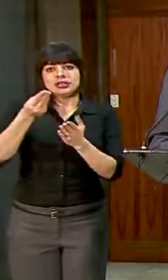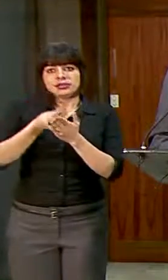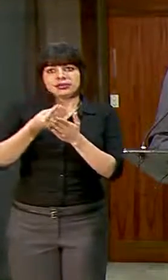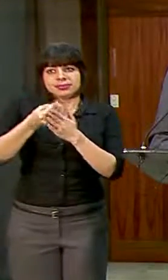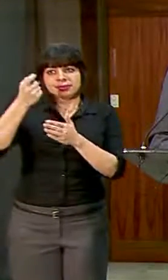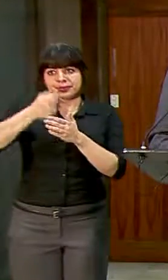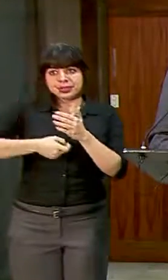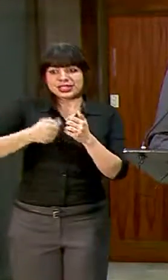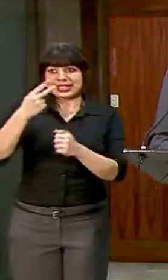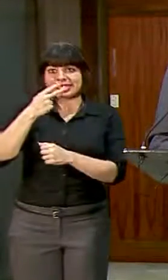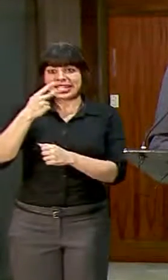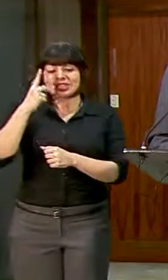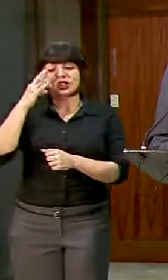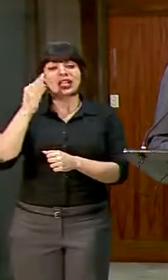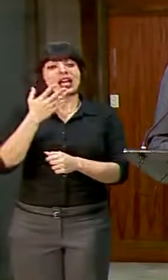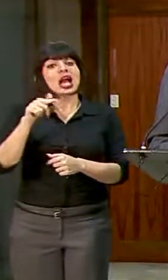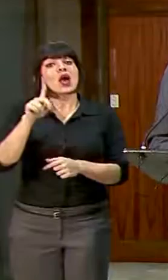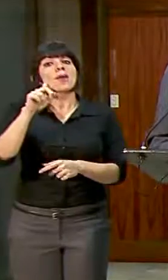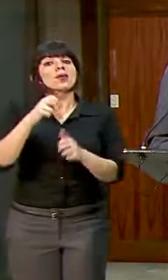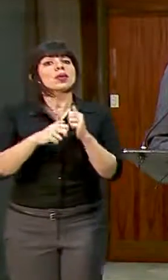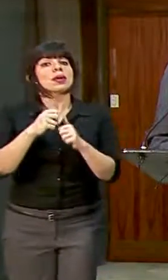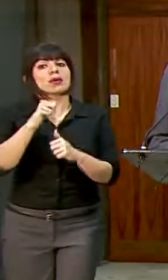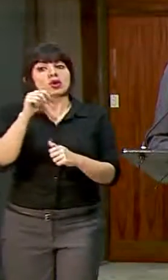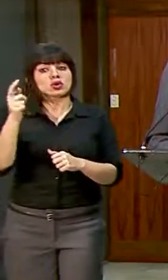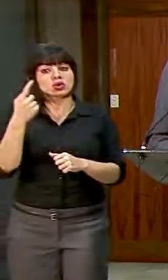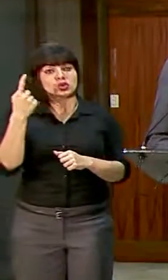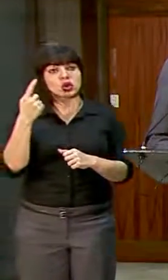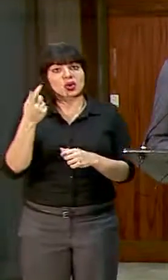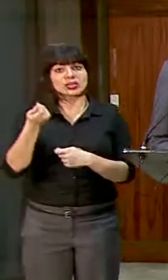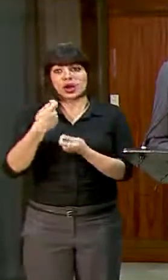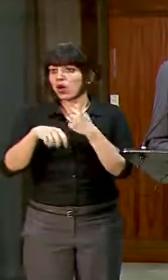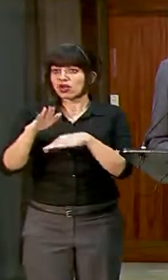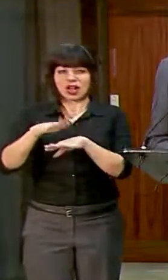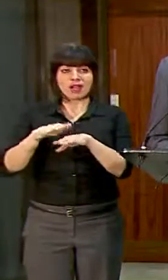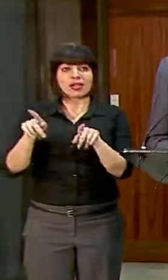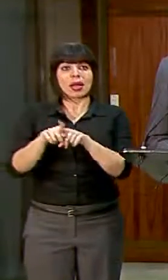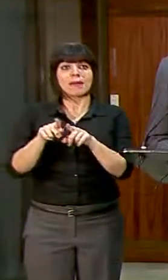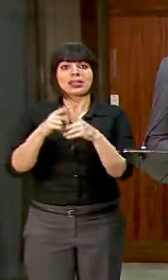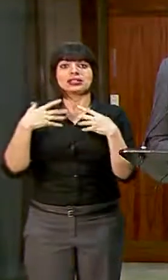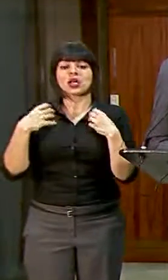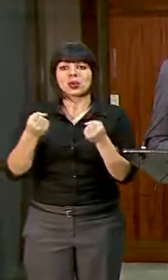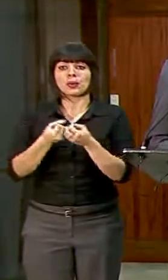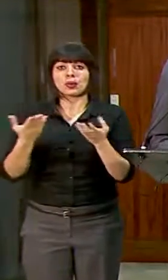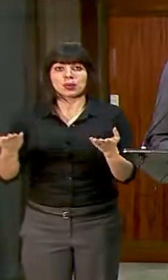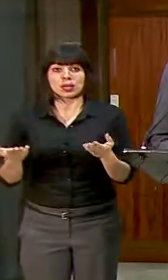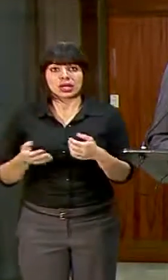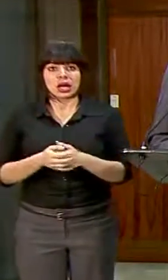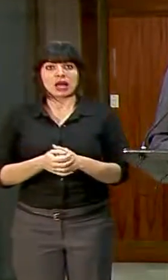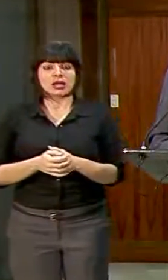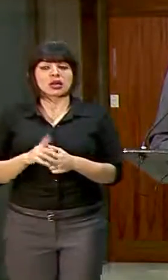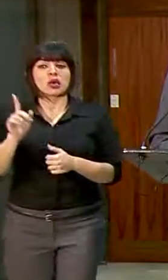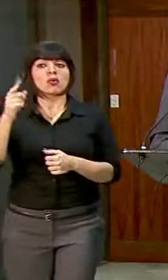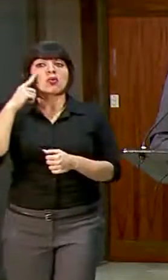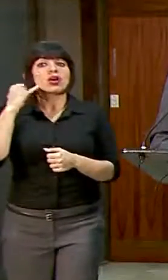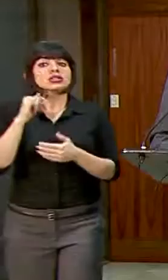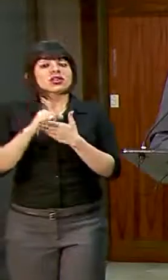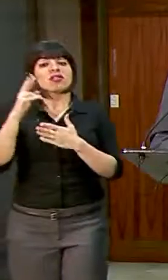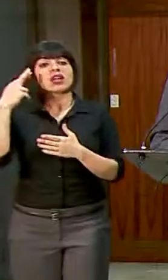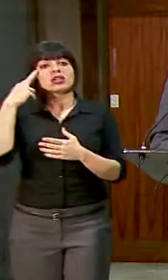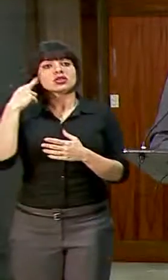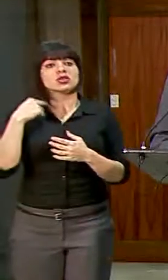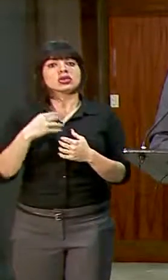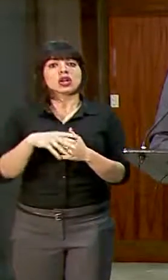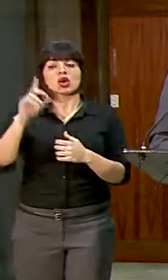a los impuestos a los cigarrillos. Quiero decir que aquí hay un problema que no solamente es de contrabando, también tiene que ver con salud pública. Y una de las razones por las